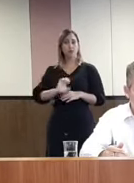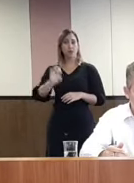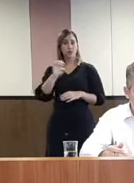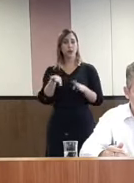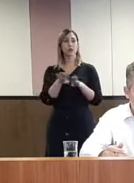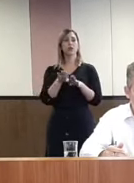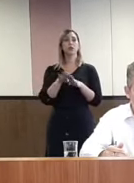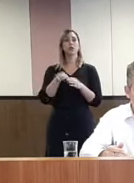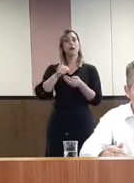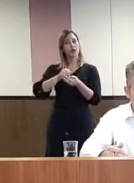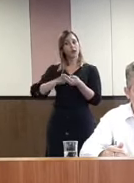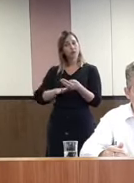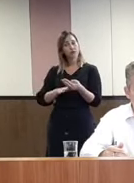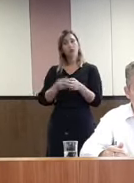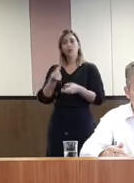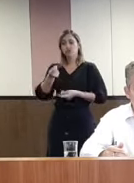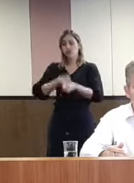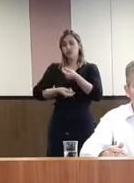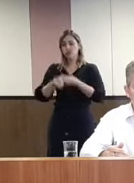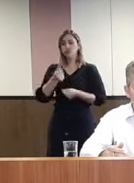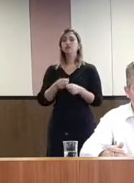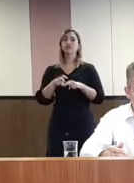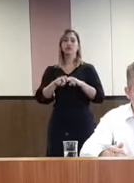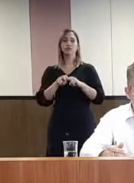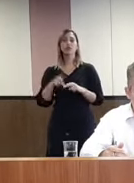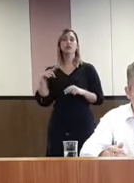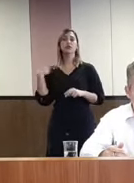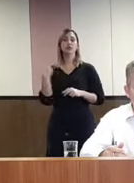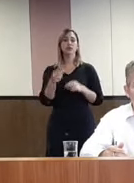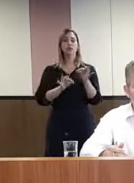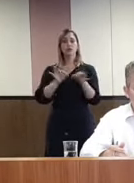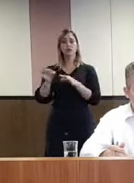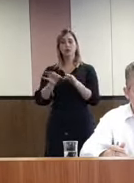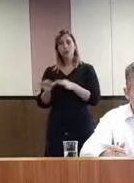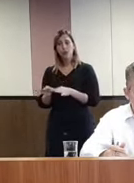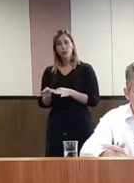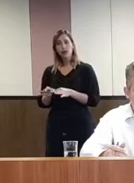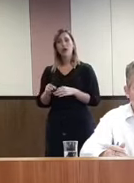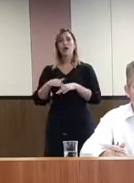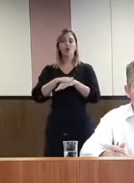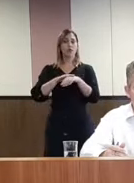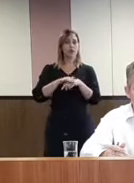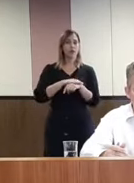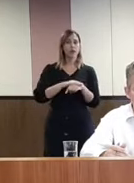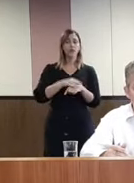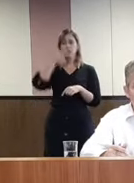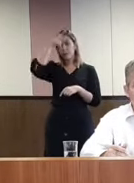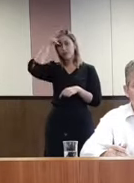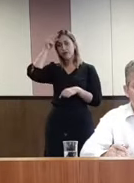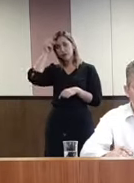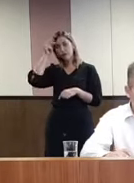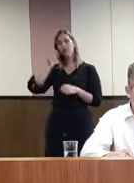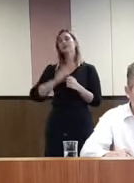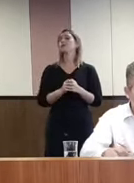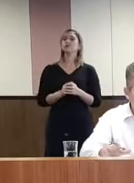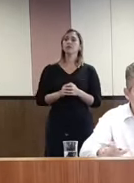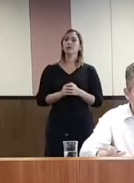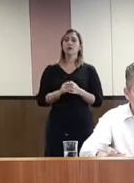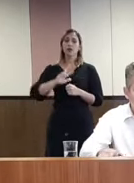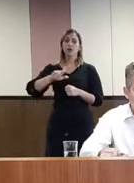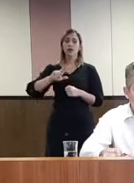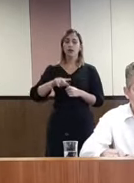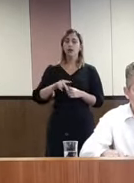nas atividades econômicas. Por isso que nós estamos vinculando, vamos dialogar com esses prefeitos, né, que não são